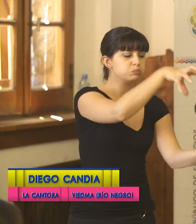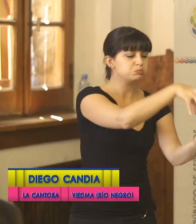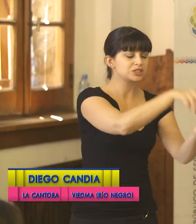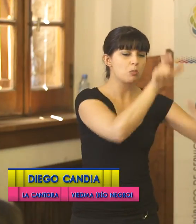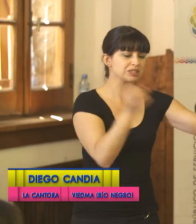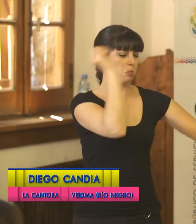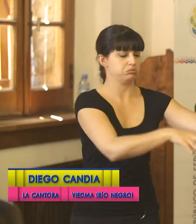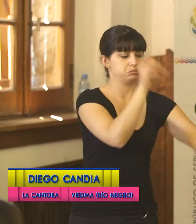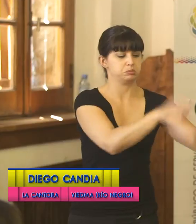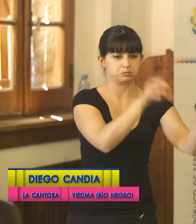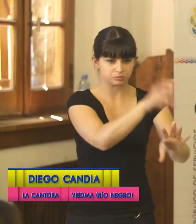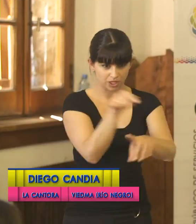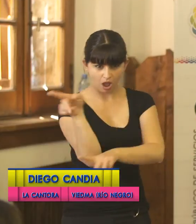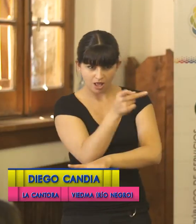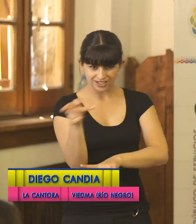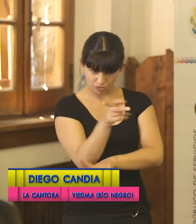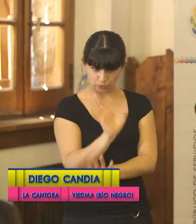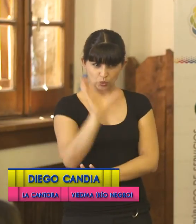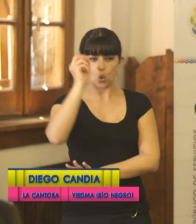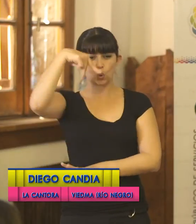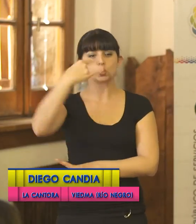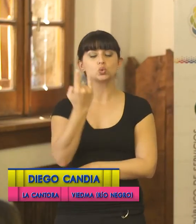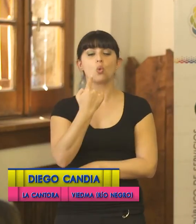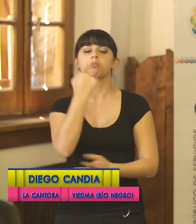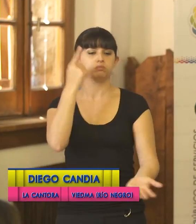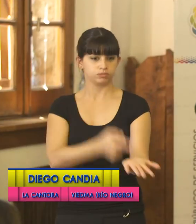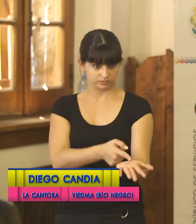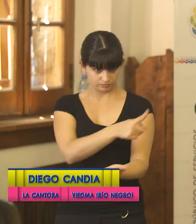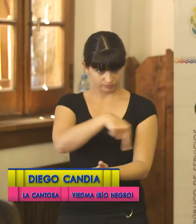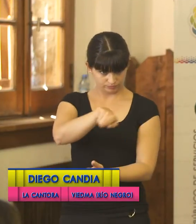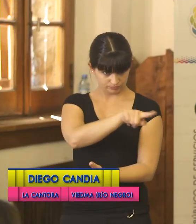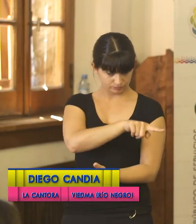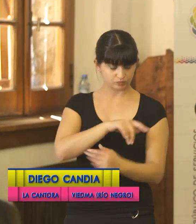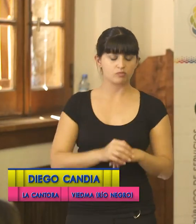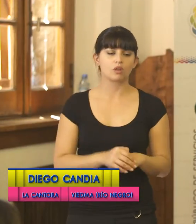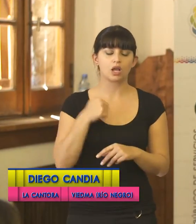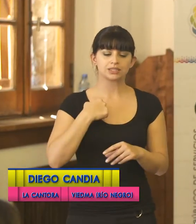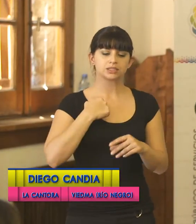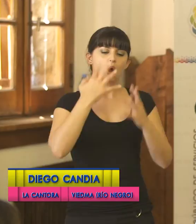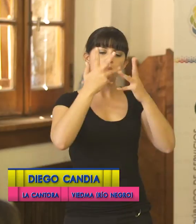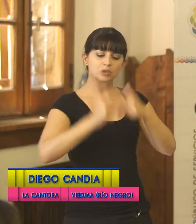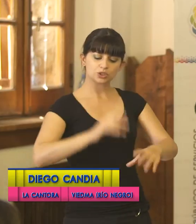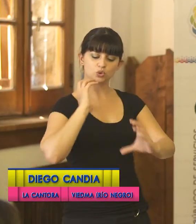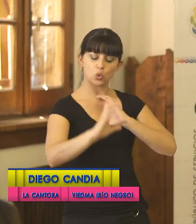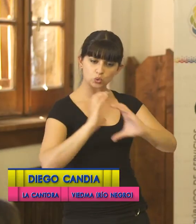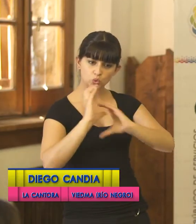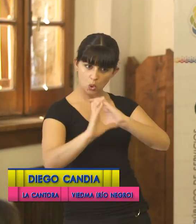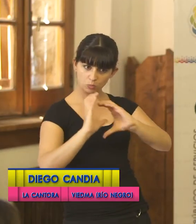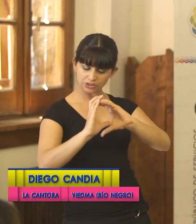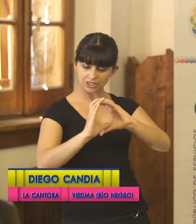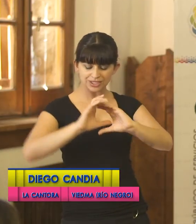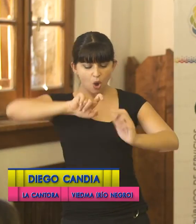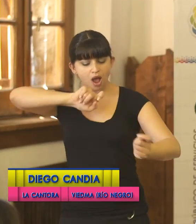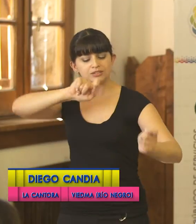tuvimos la posibilidad de comunicar así que nuestro proyecto comunicacional se transformó en un